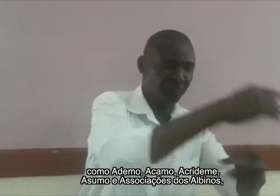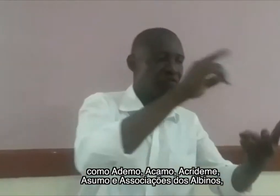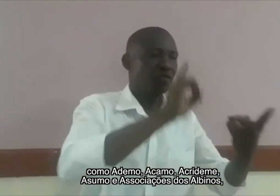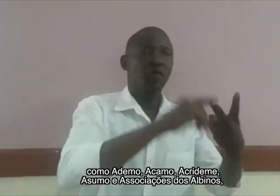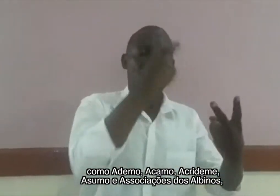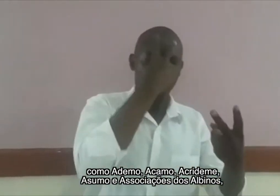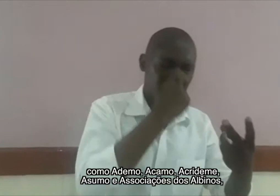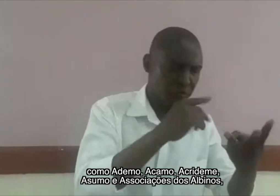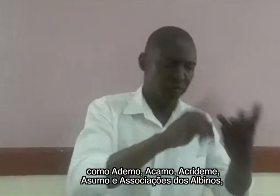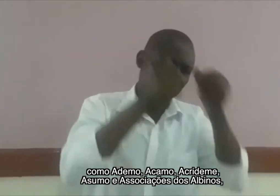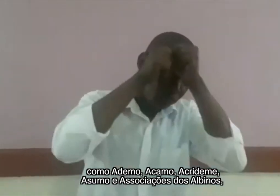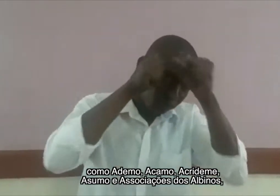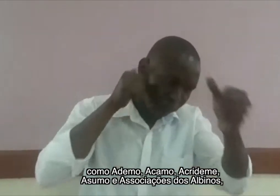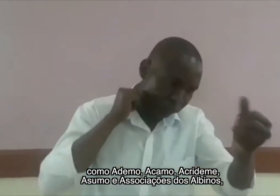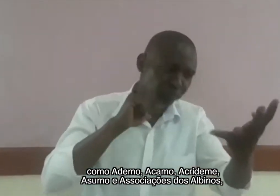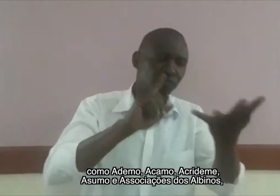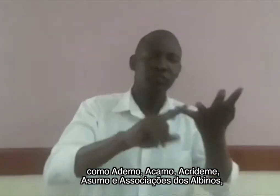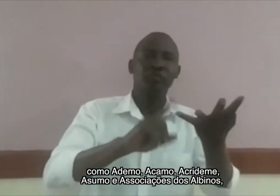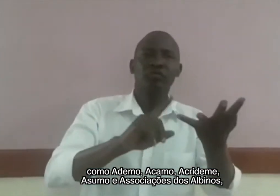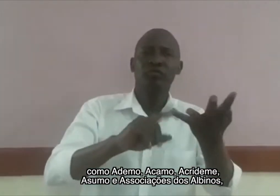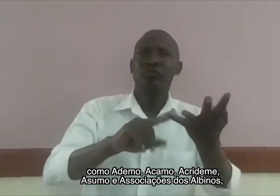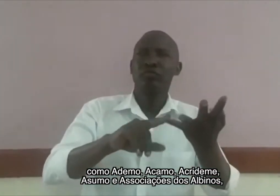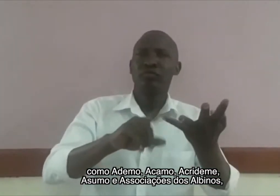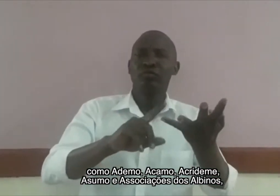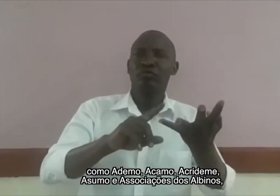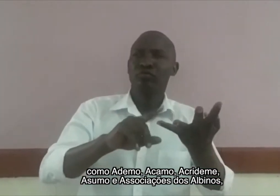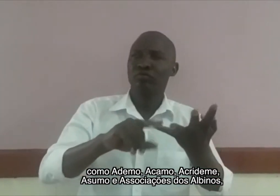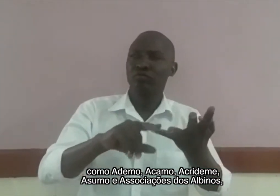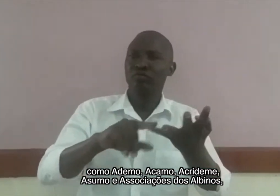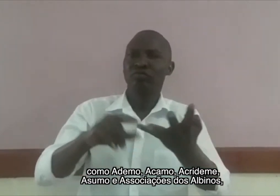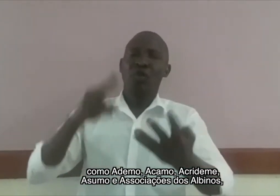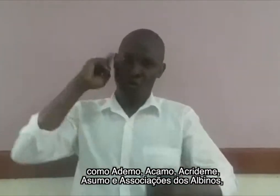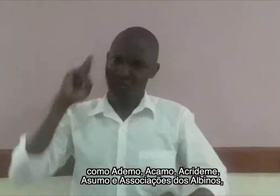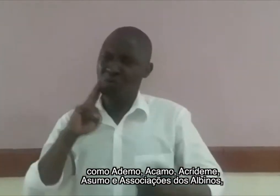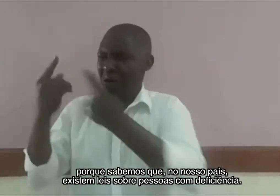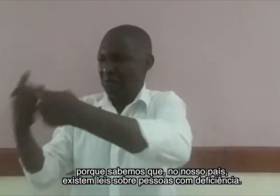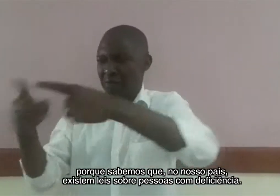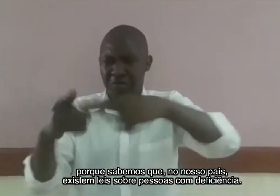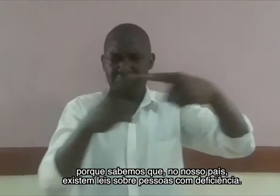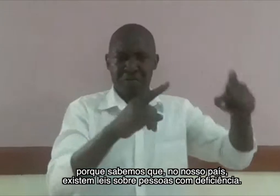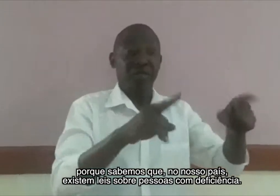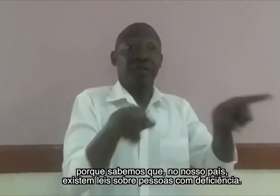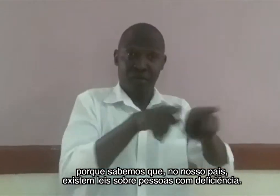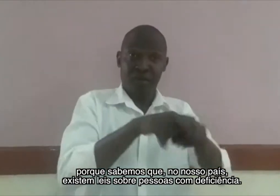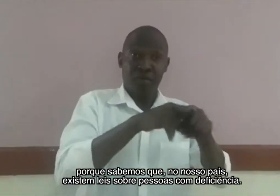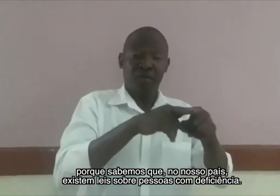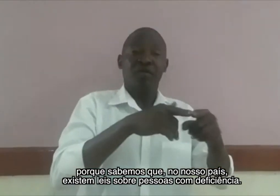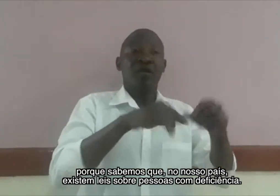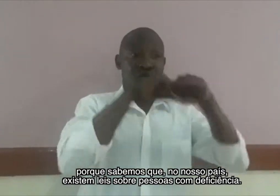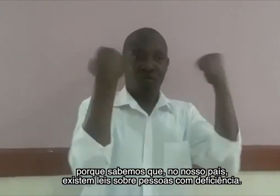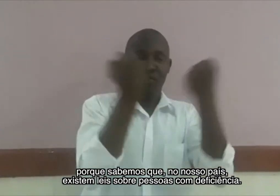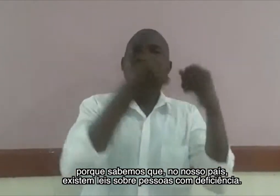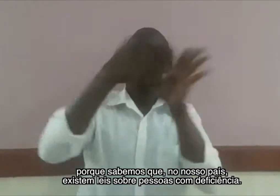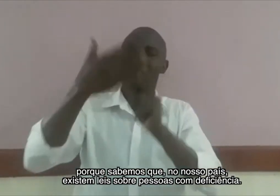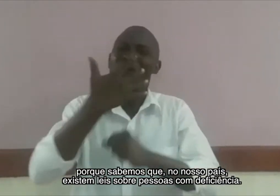DEMO, a CAMO, a CREDEM, a ZUMO e a Associação dos Albinos, porque sabemos que no nosso país